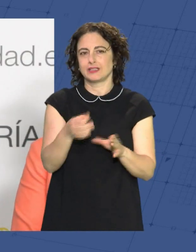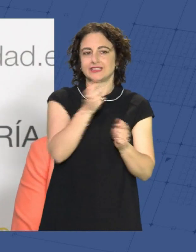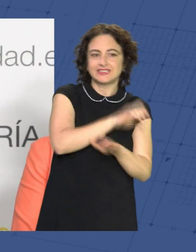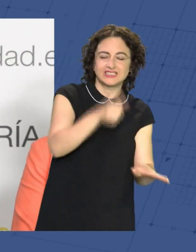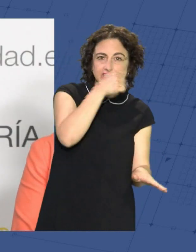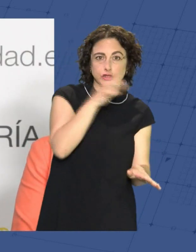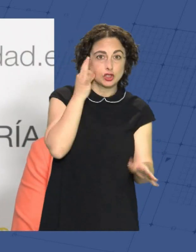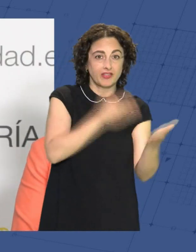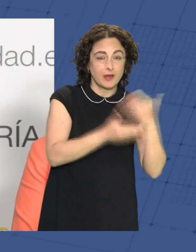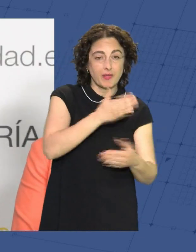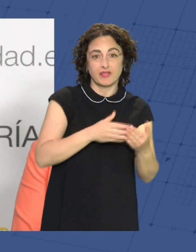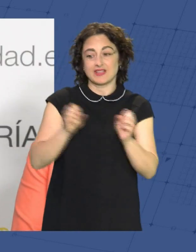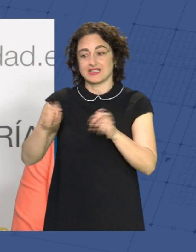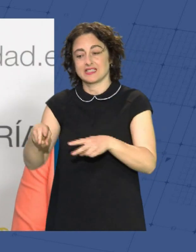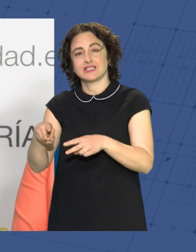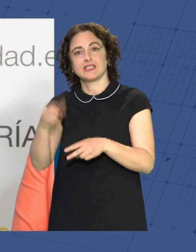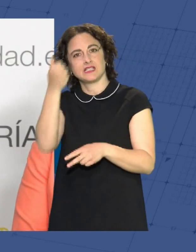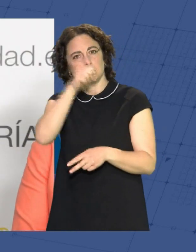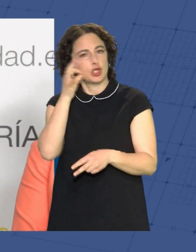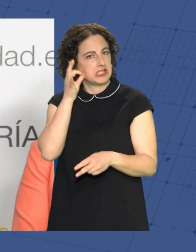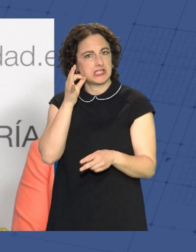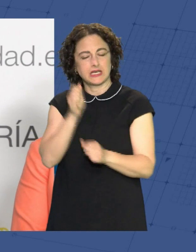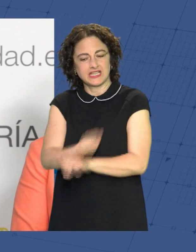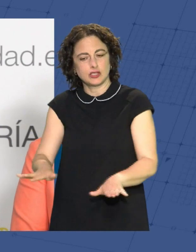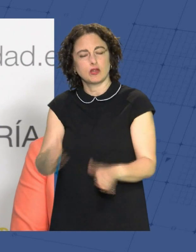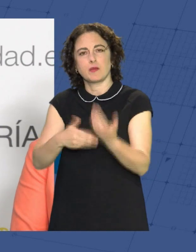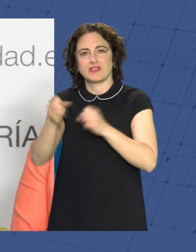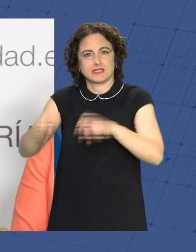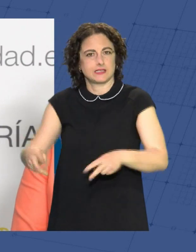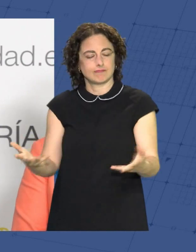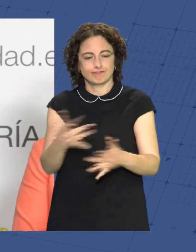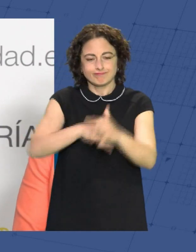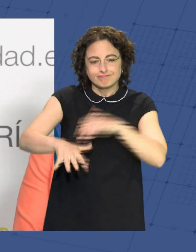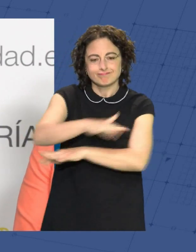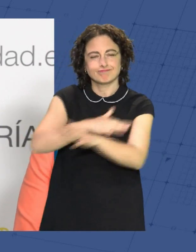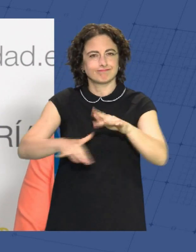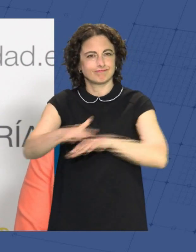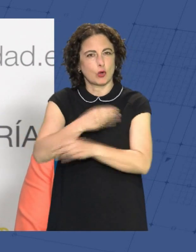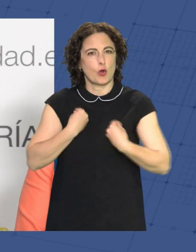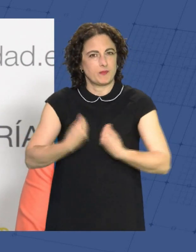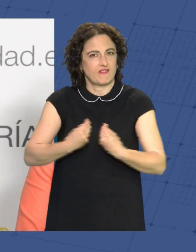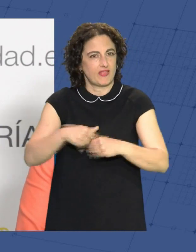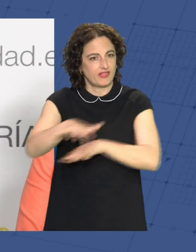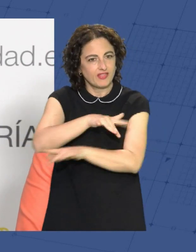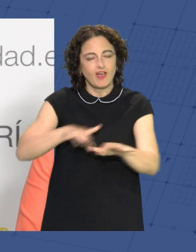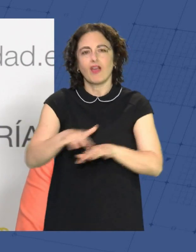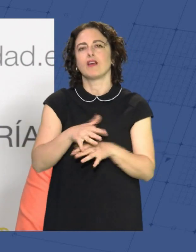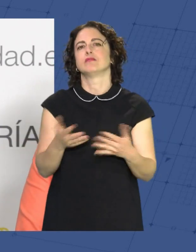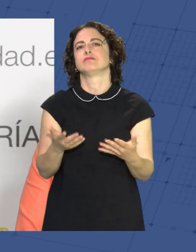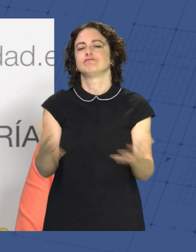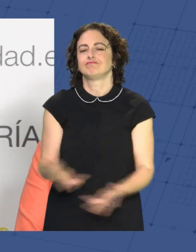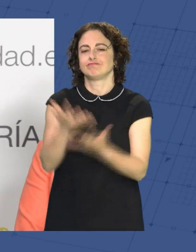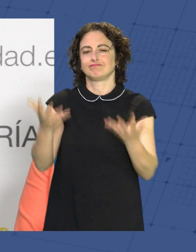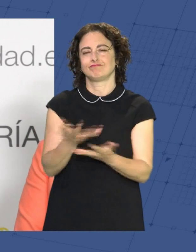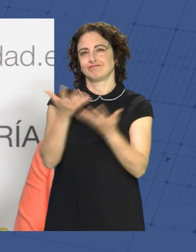niñas con discapacidad y niños y niñas sin discapacidad donde conviven y se va a fomentar